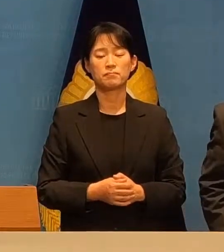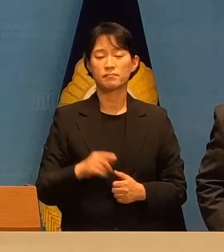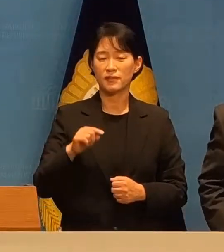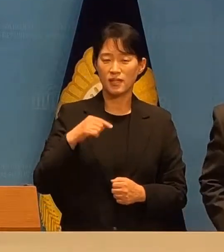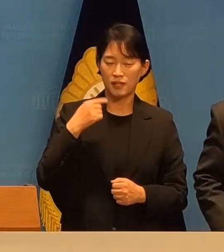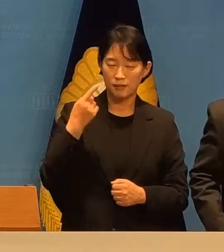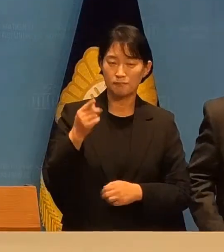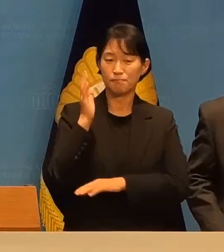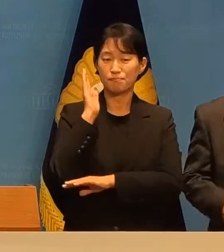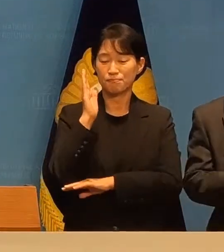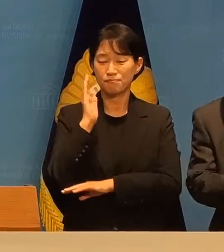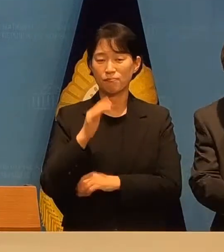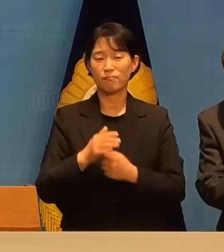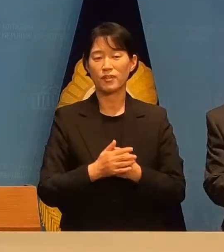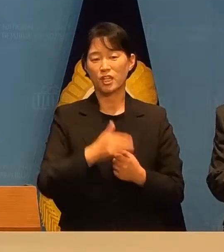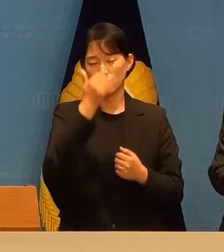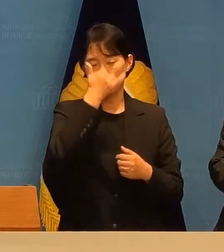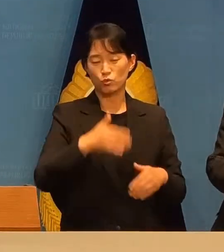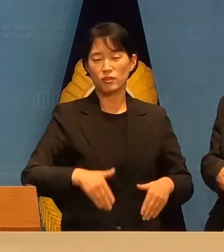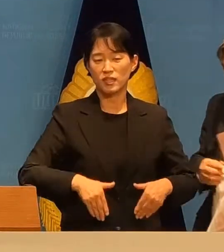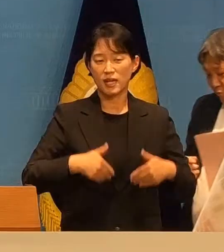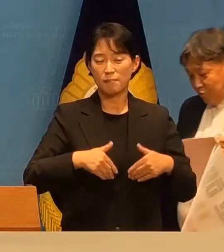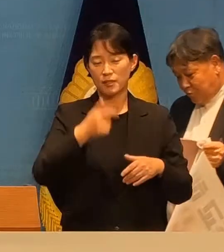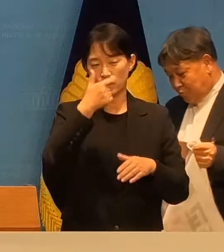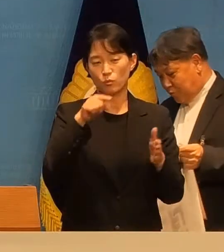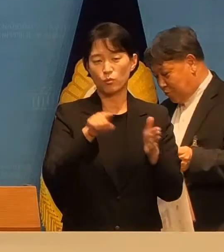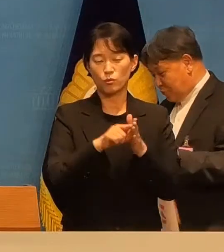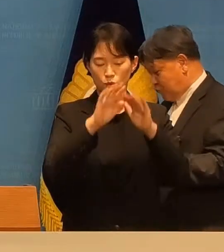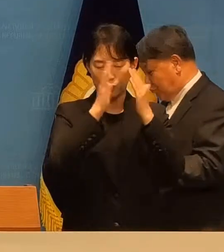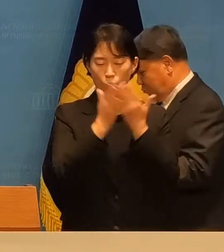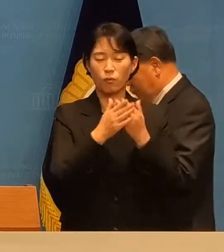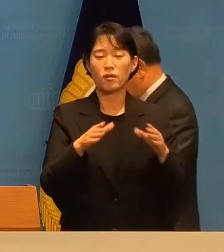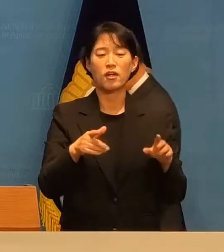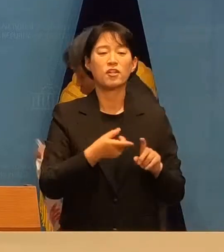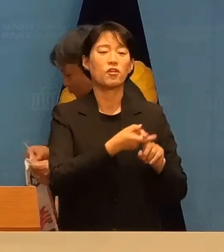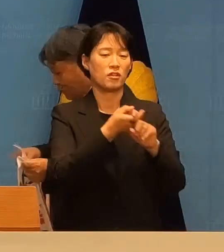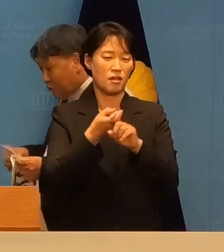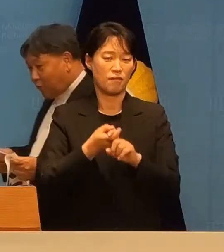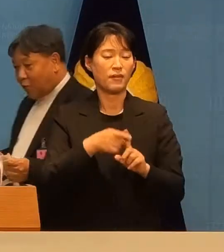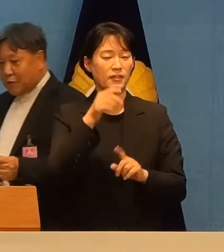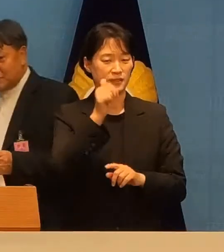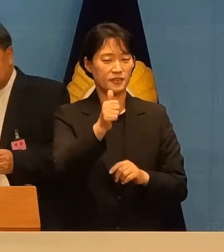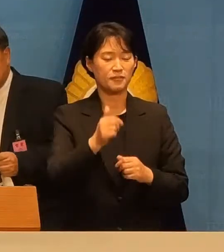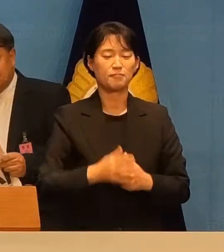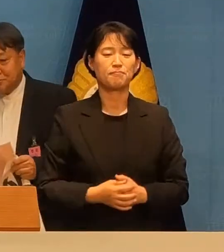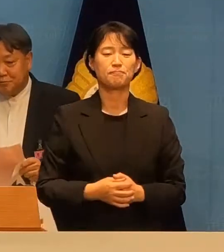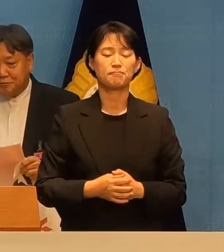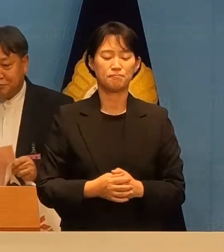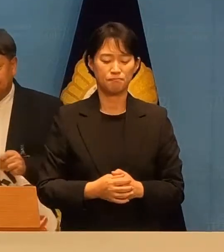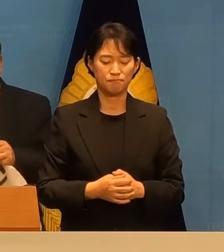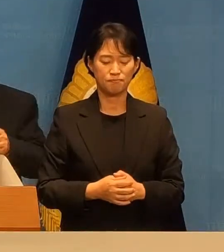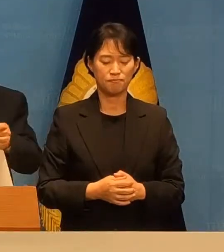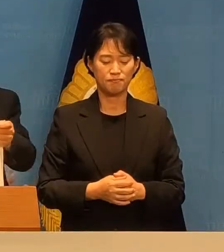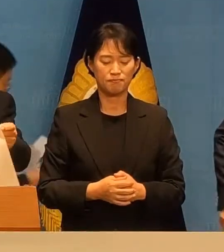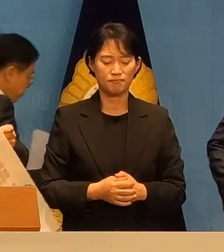다음으로 발언해 주실 분은 충남 기독교 총연합회 김정태 총회장님이십니다.